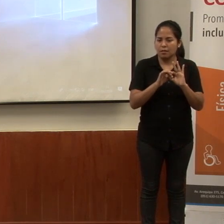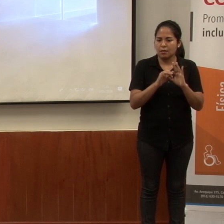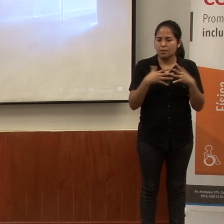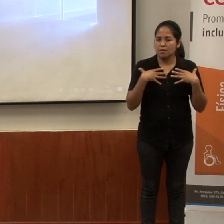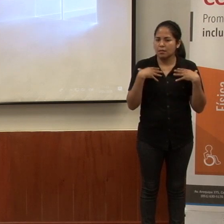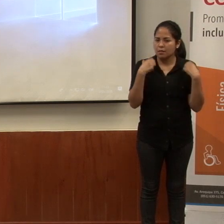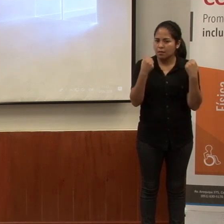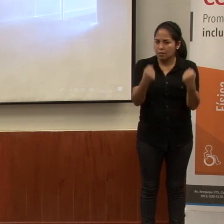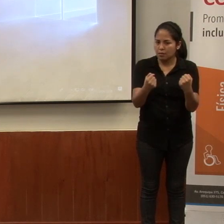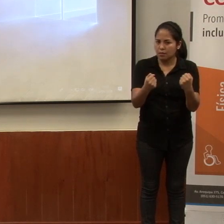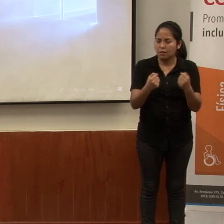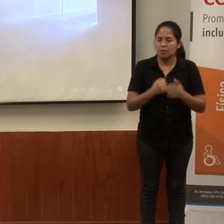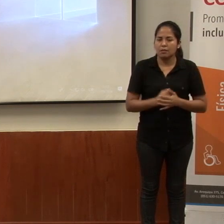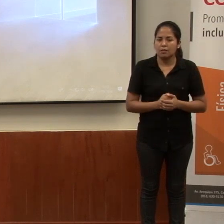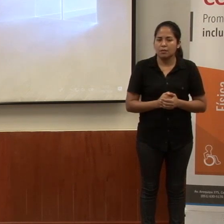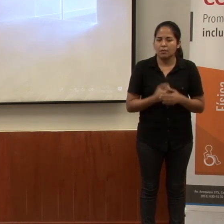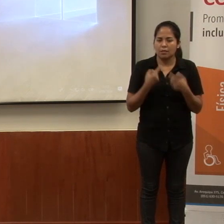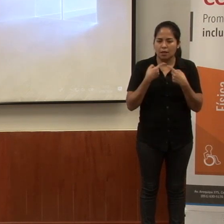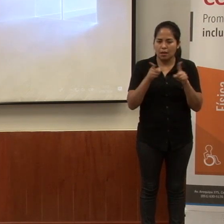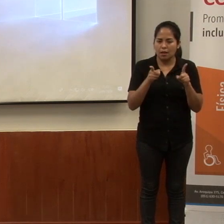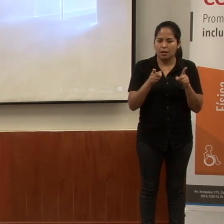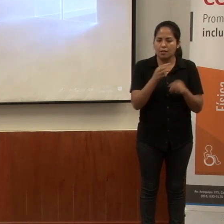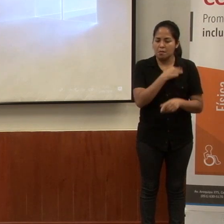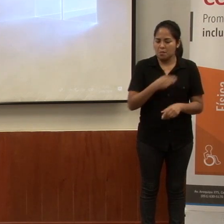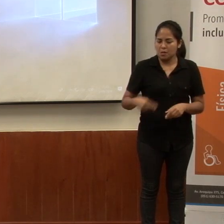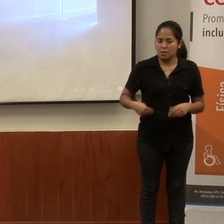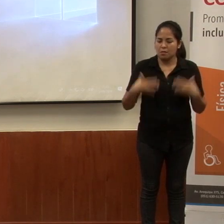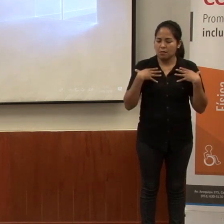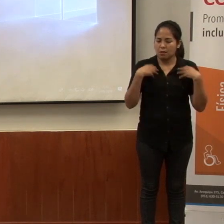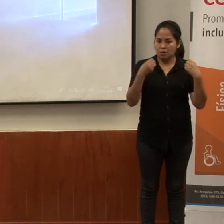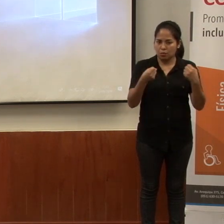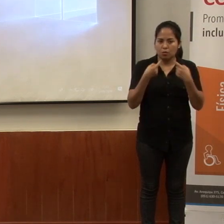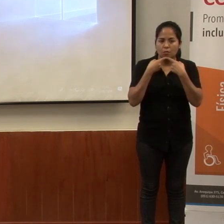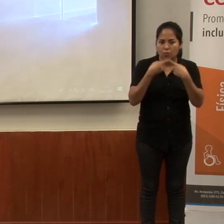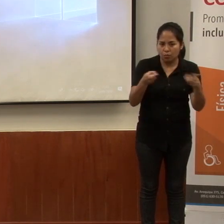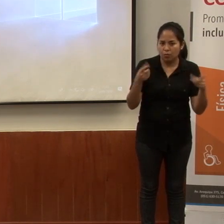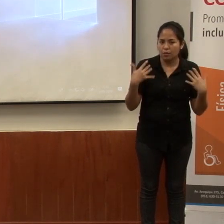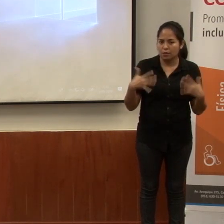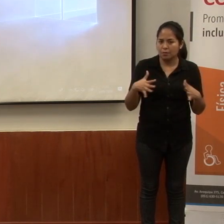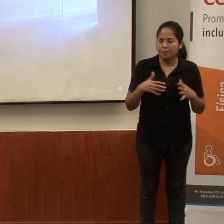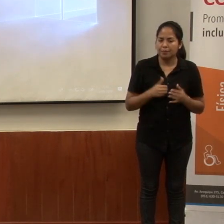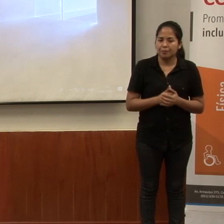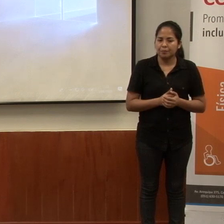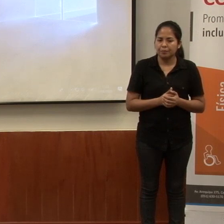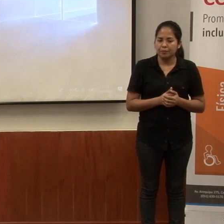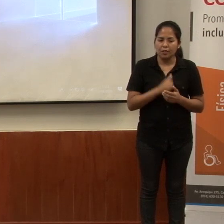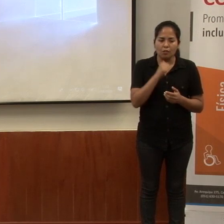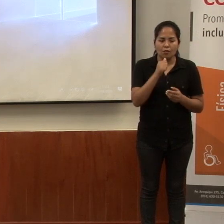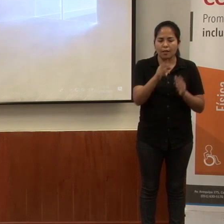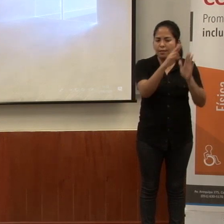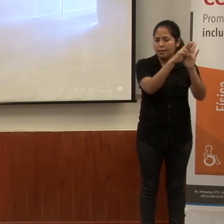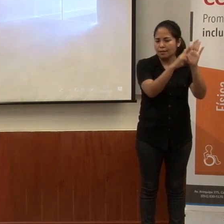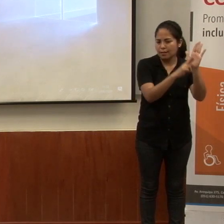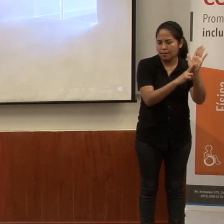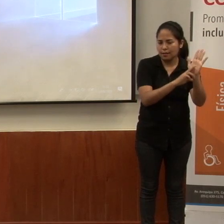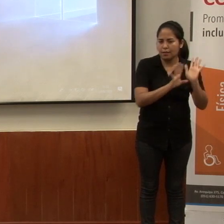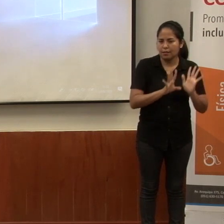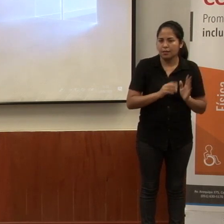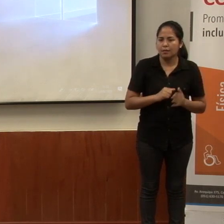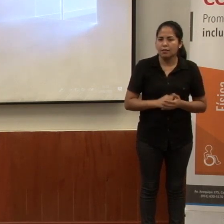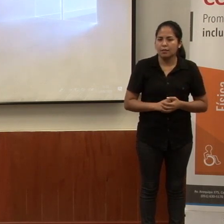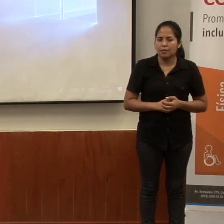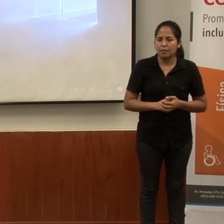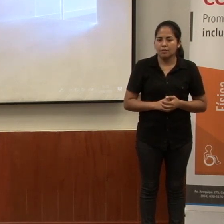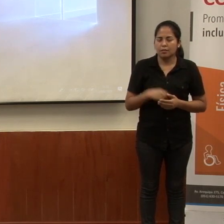está prepublicada en la página web del MINSA, se está reglamentando. Ahí nosotros, por ejemplo, estamos